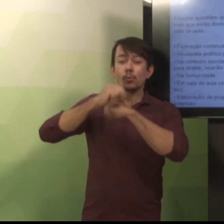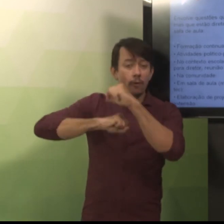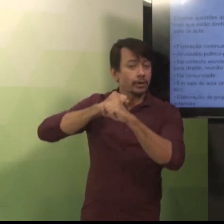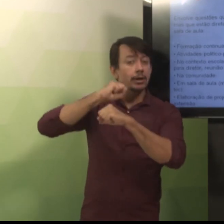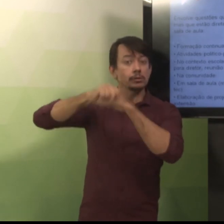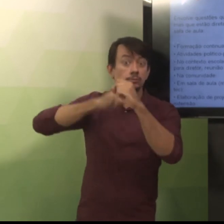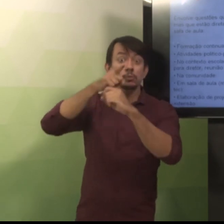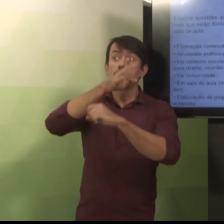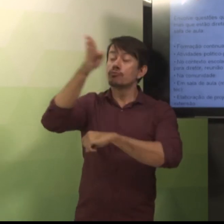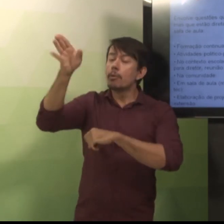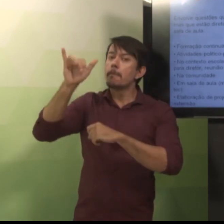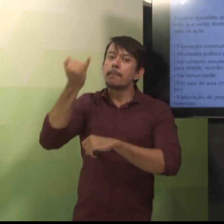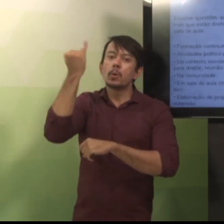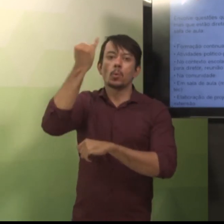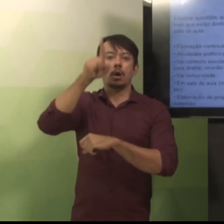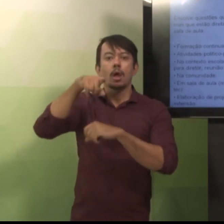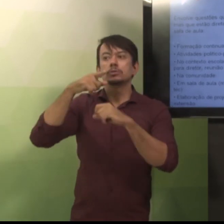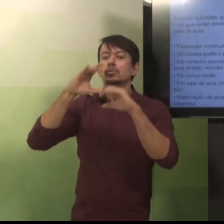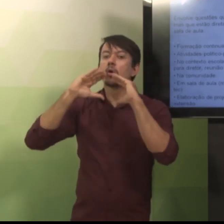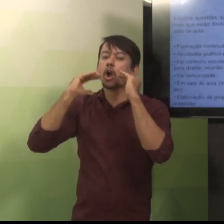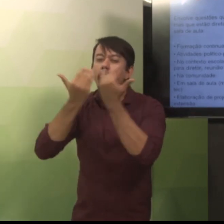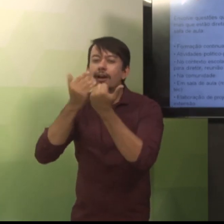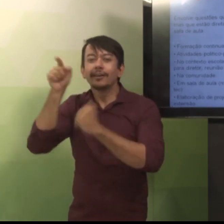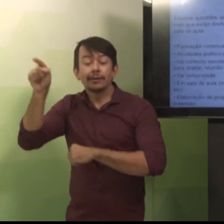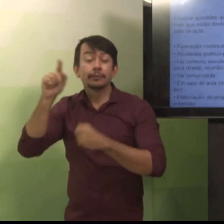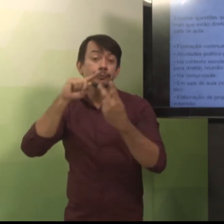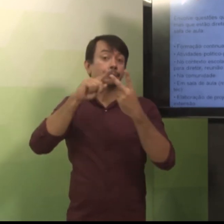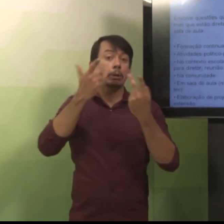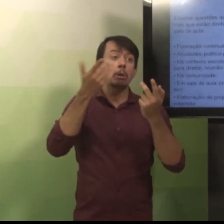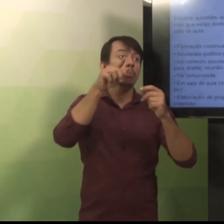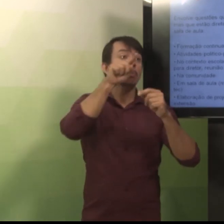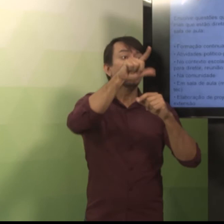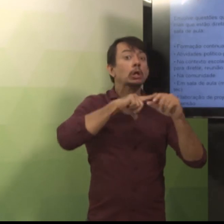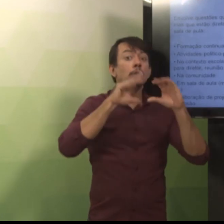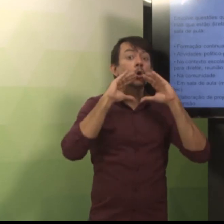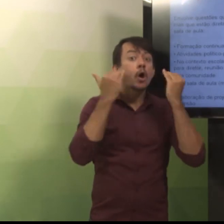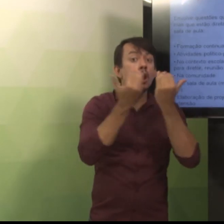INES, todos os anos tem eventos importantes, congressos